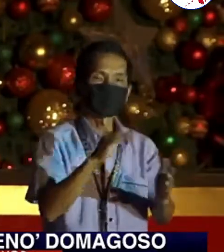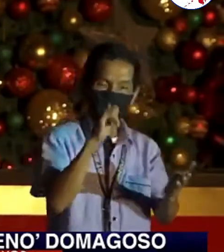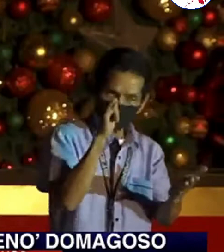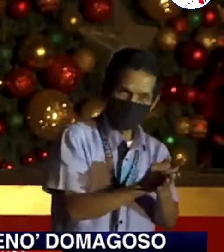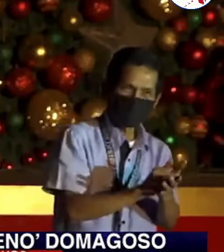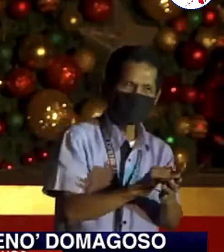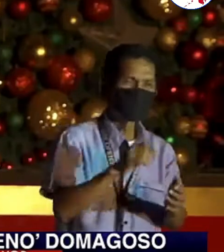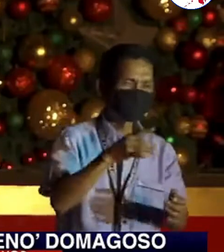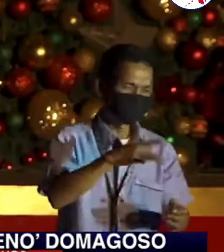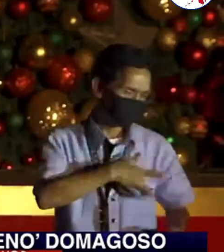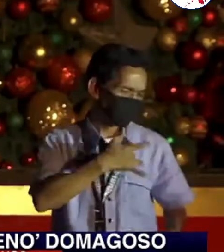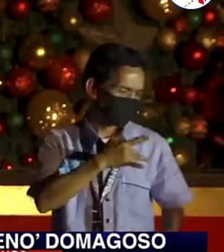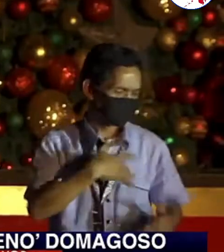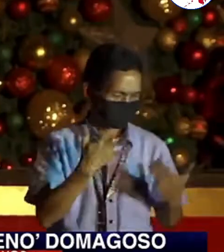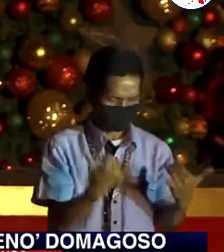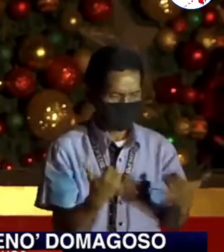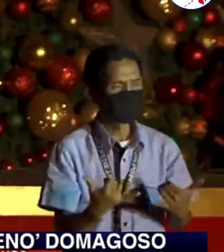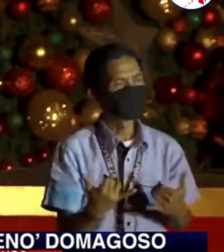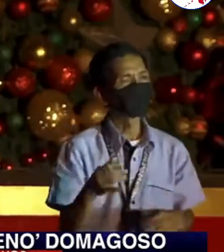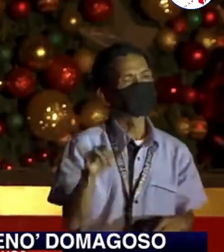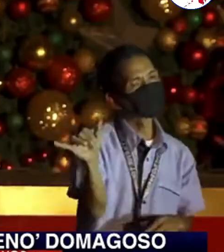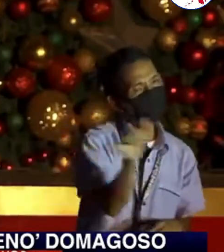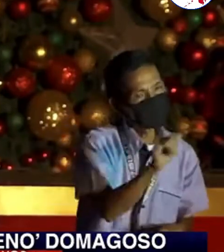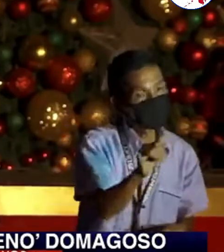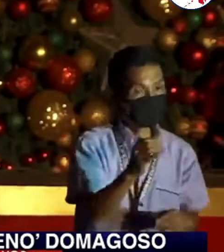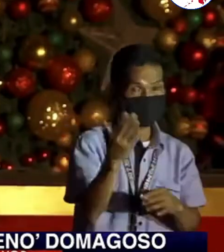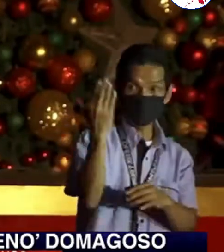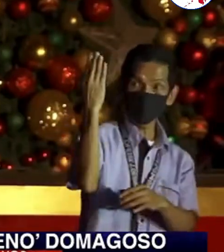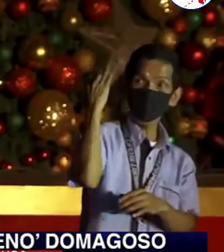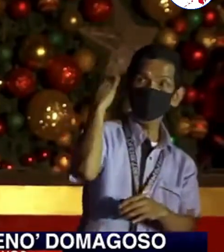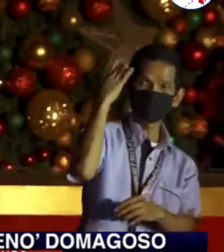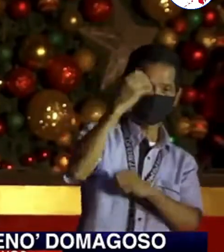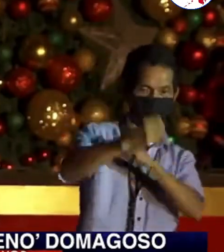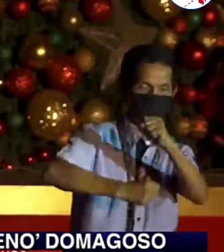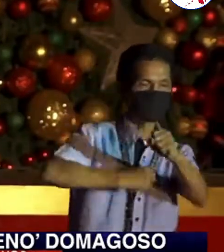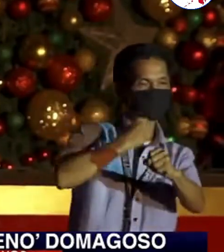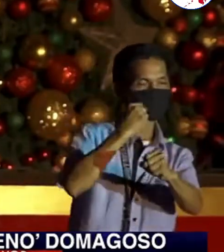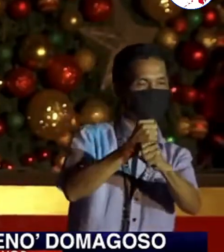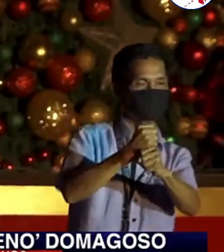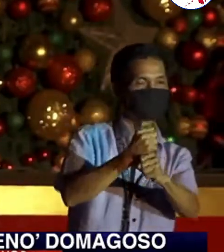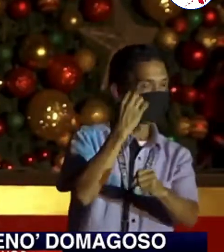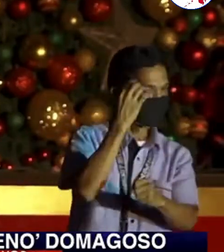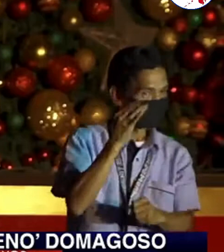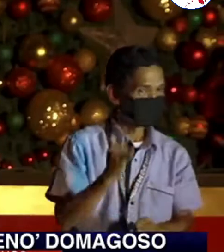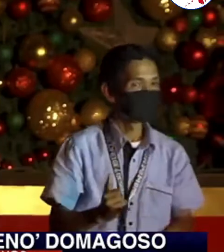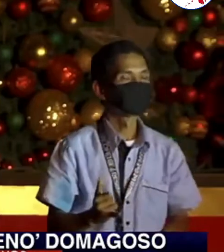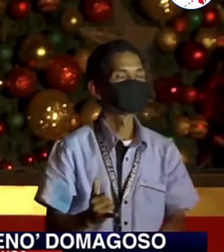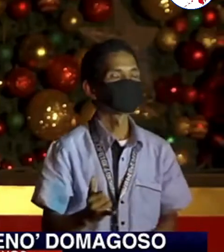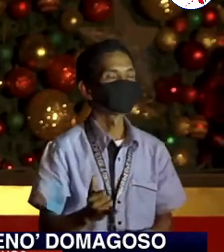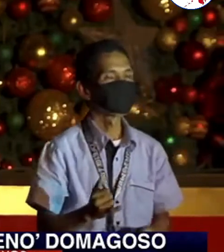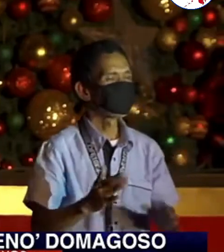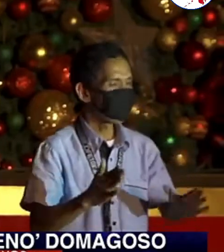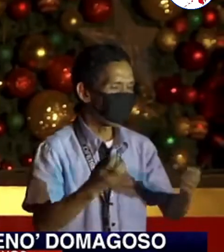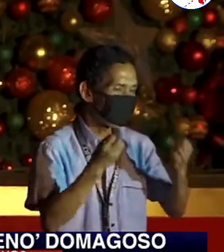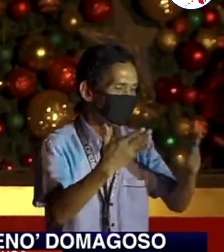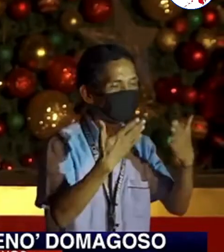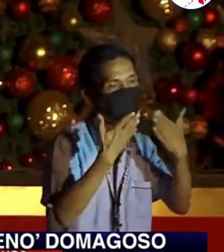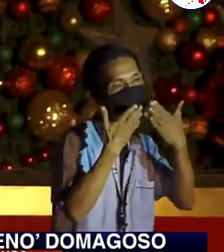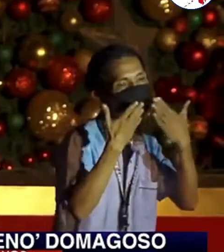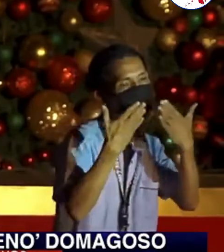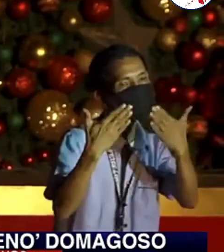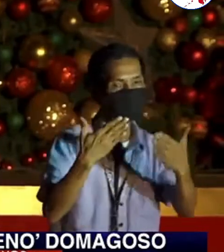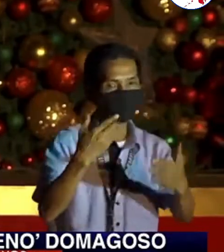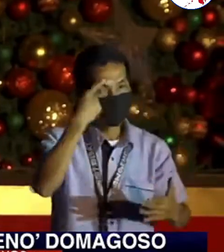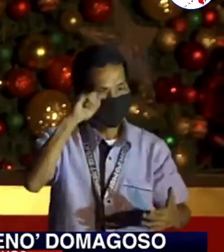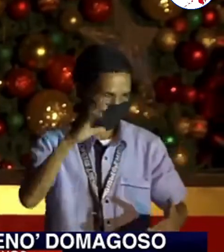ay mararamdaman din natin ngayon katulad na nagdaang taon. Kaya maraming salamat